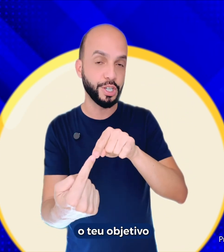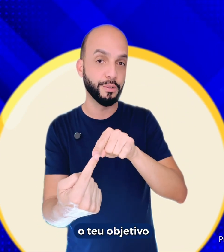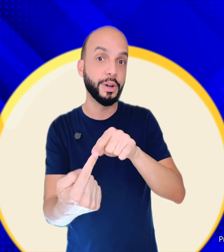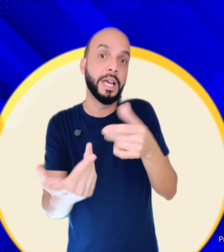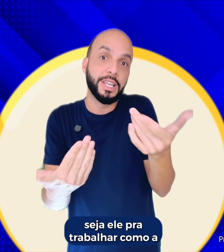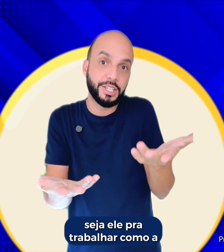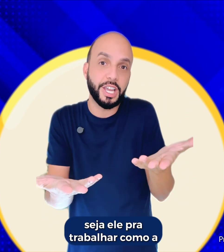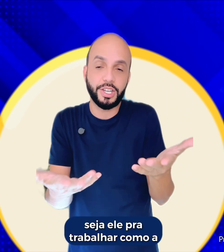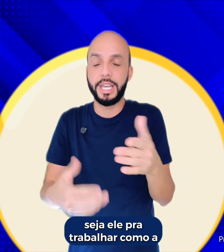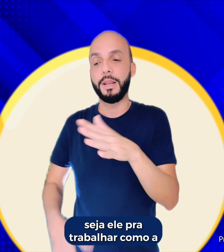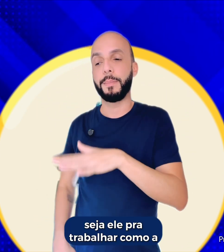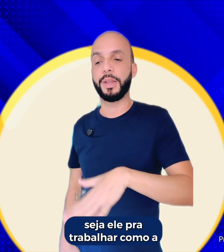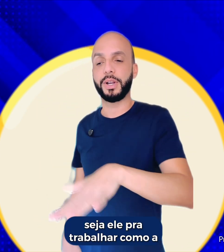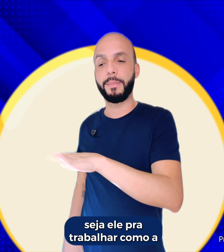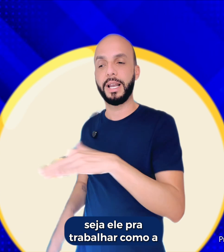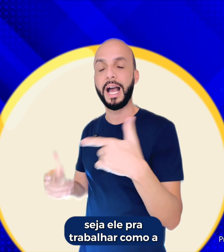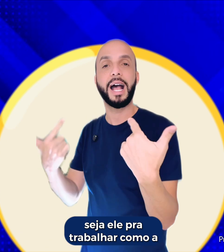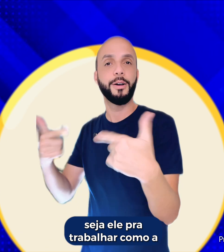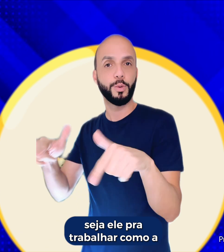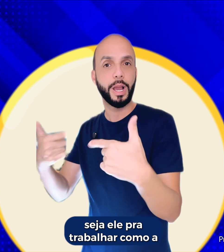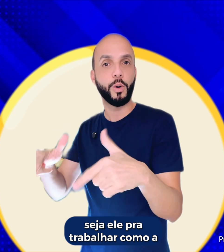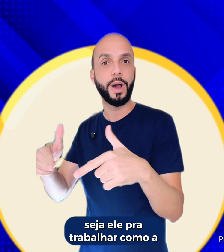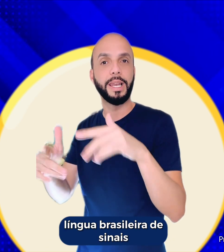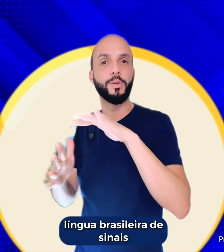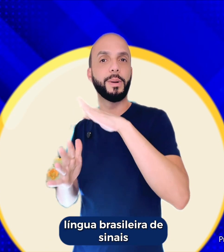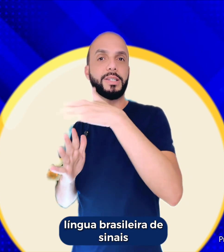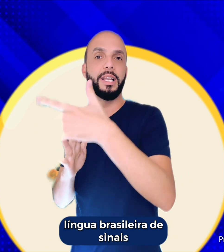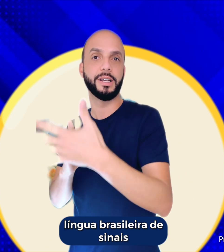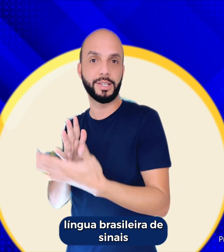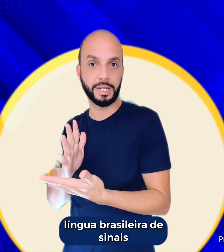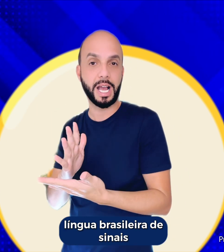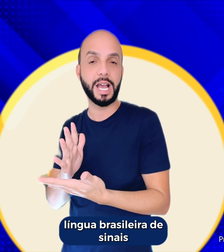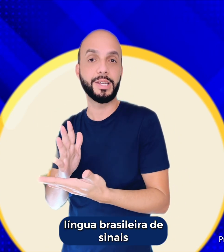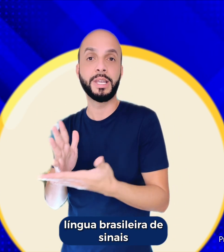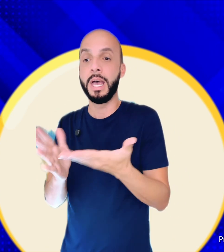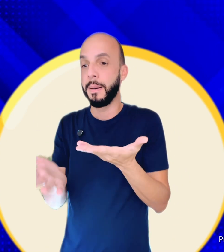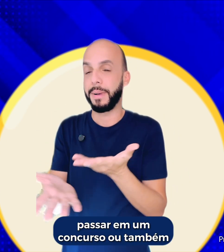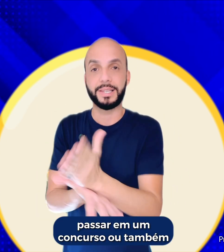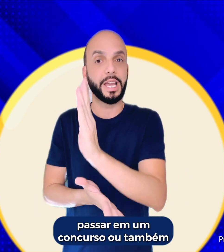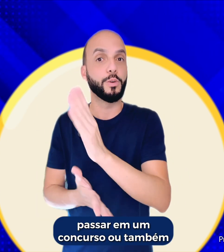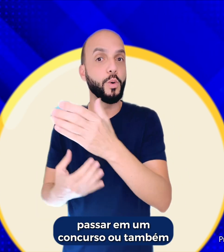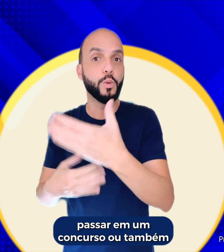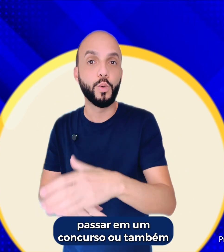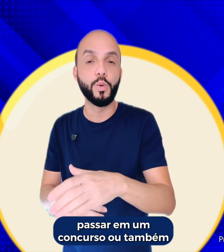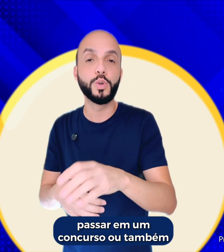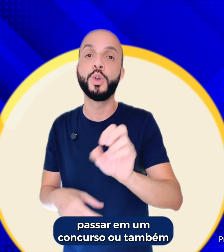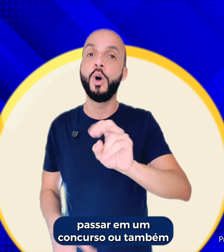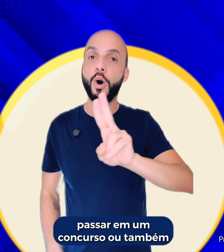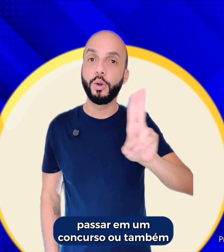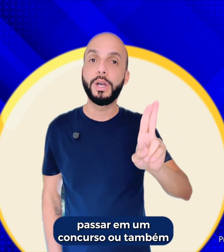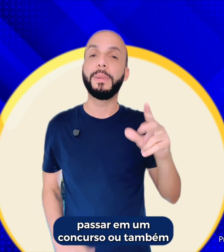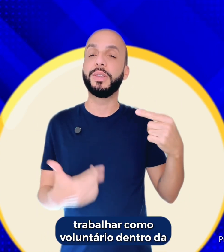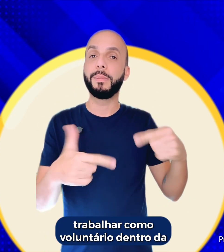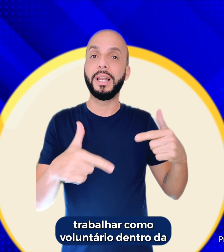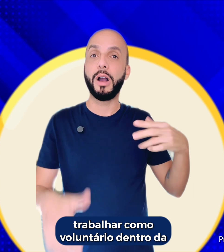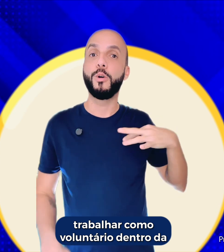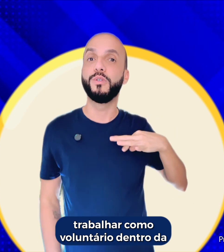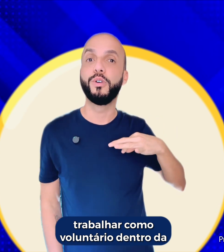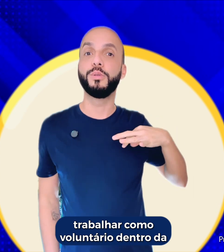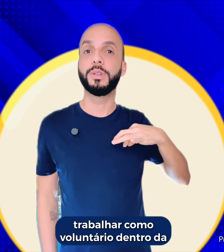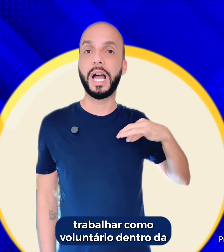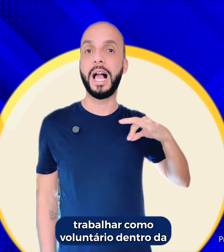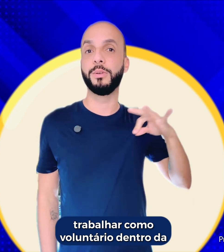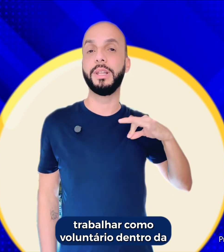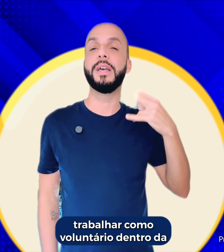teu objetivo? Seja ele para trabalhar com a língua brasileira de sinais, passar em um concurso, ou também trabalhar